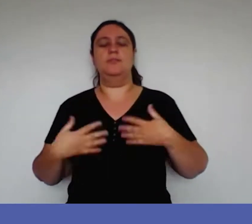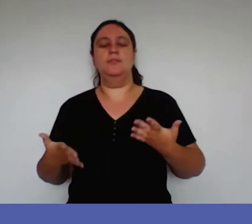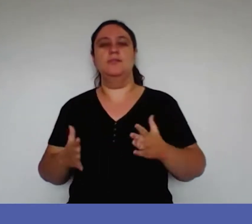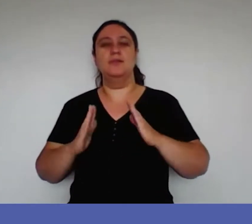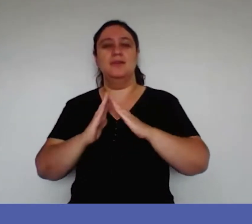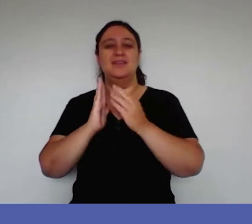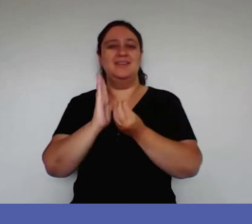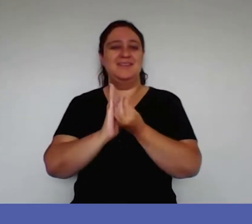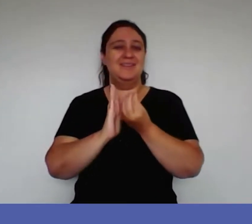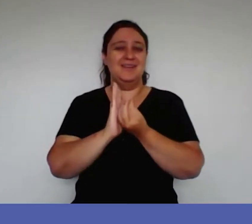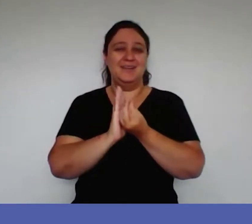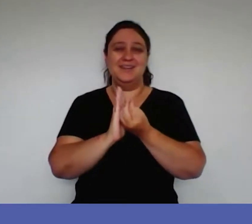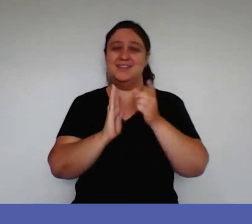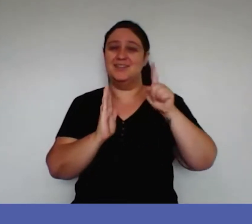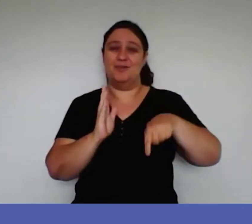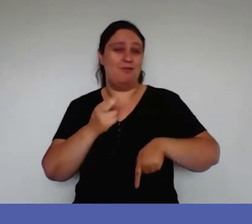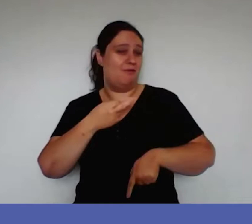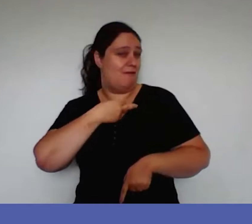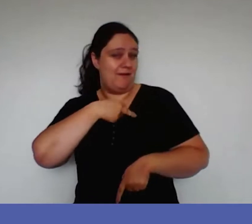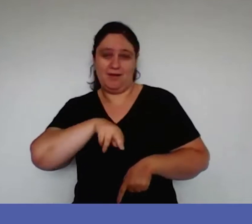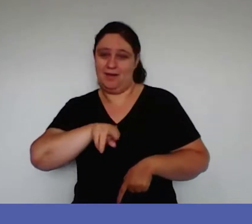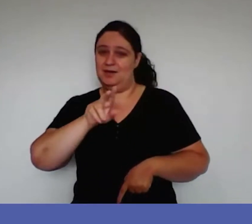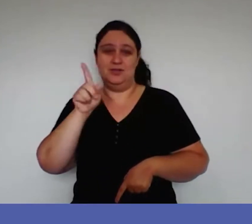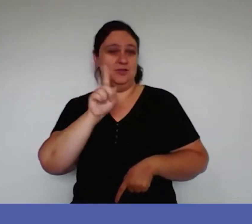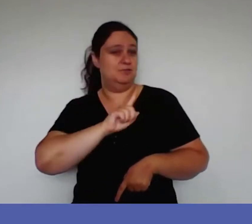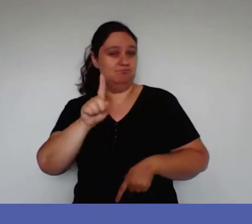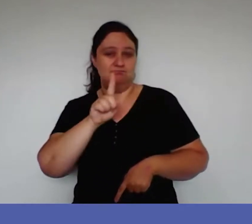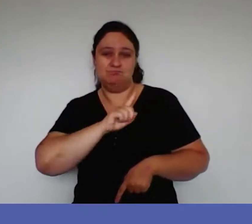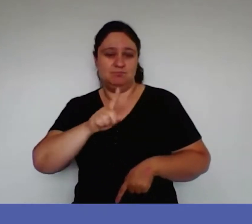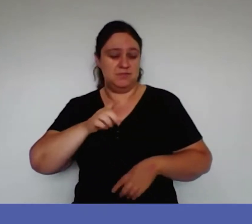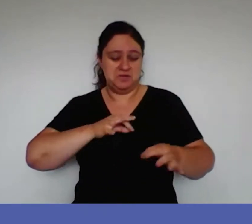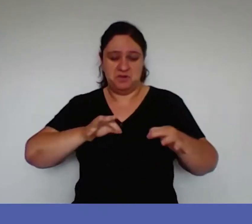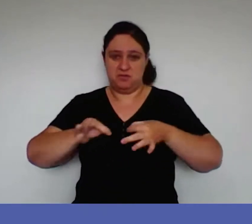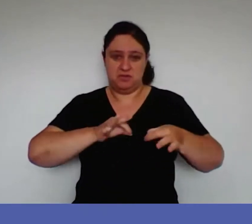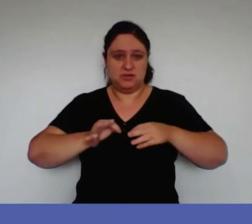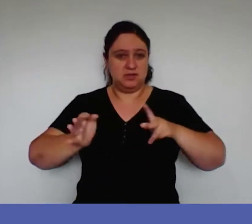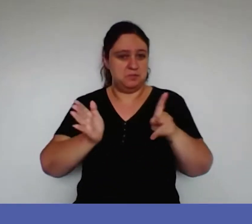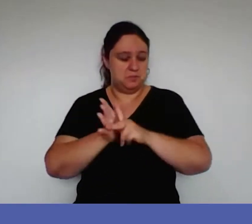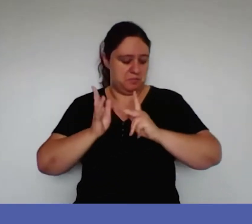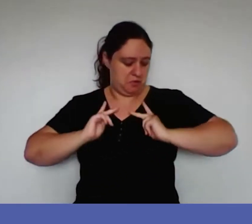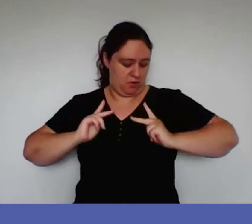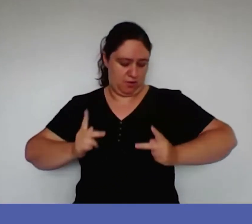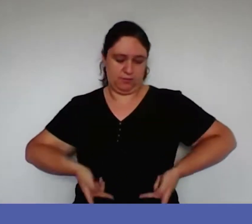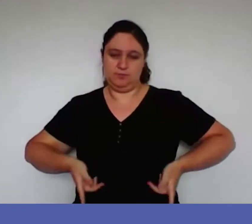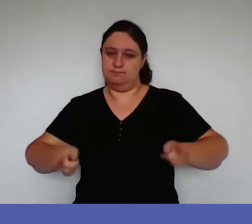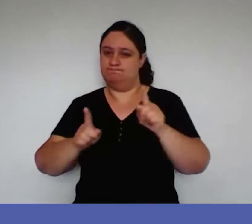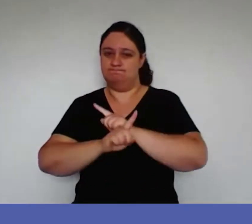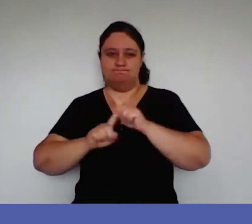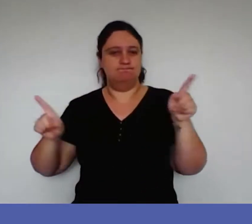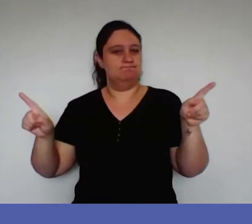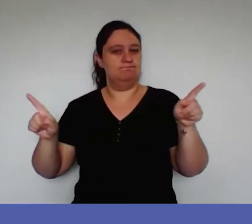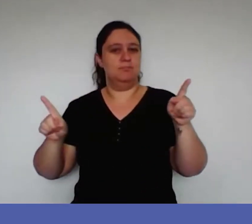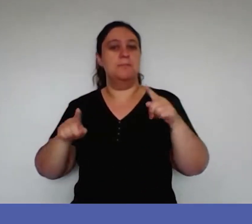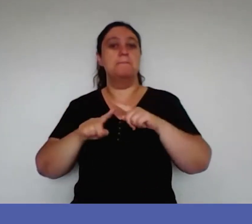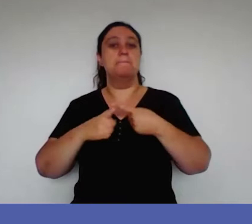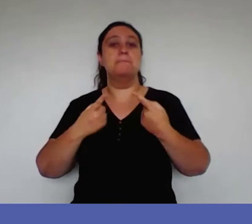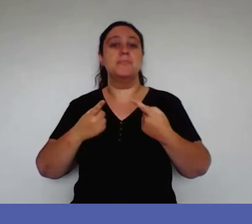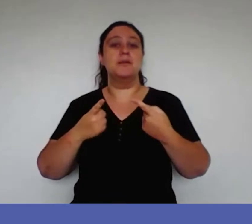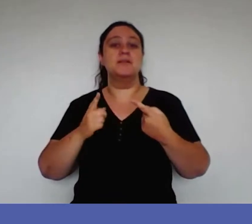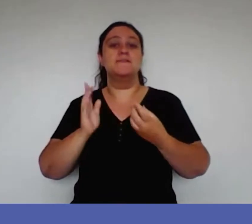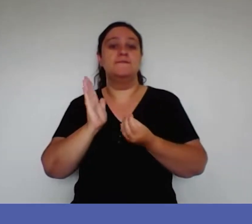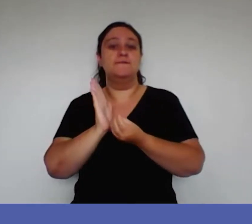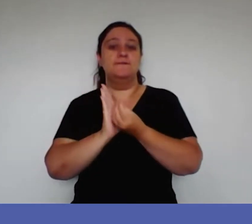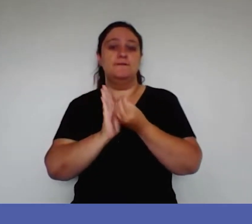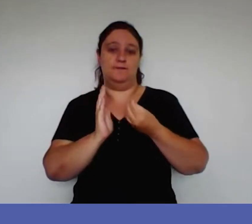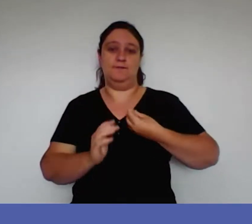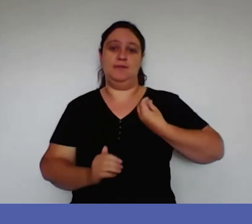entidade religiosa, uma organização humana, não. A igreja é uma questão de vida. Nosso